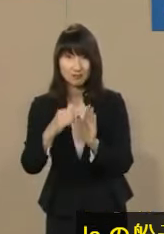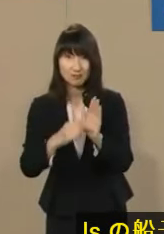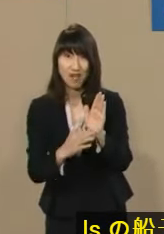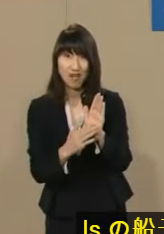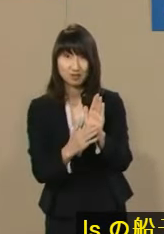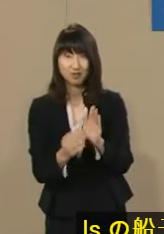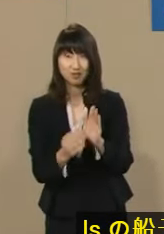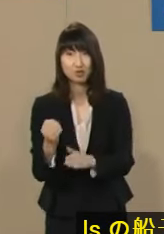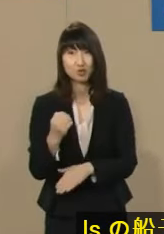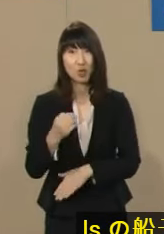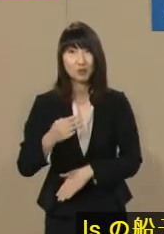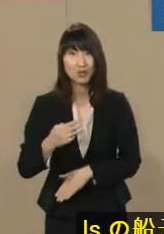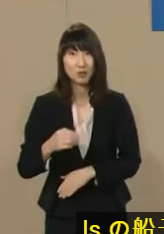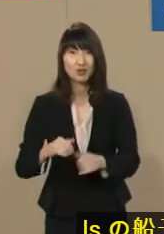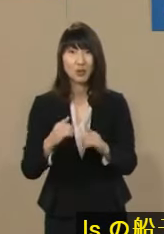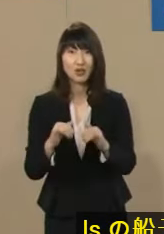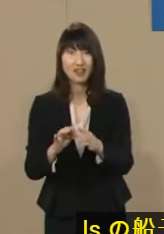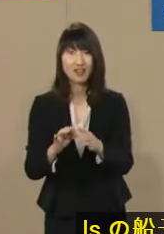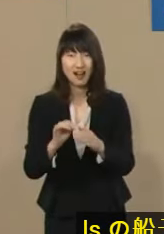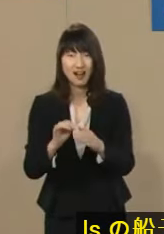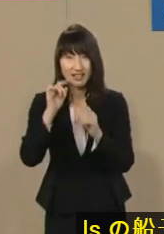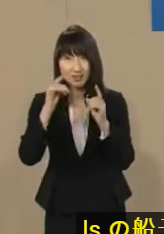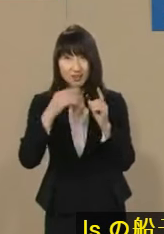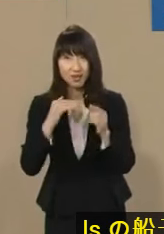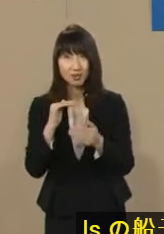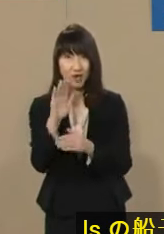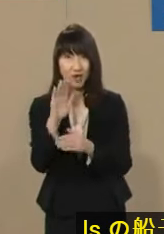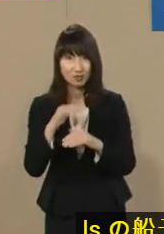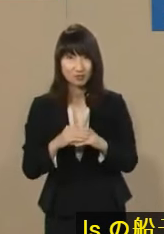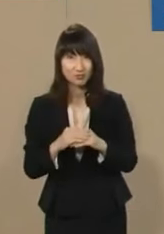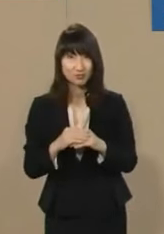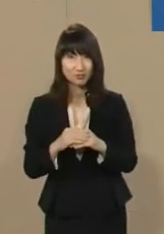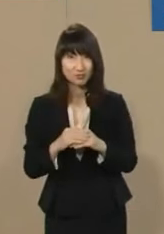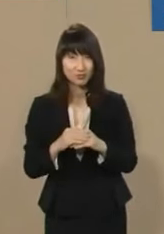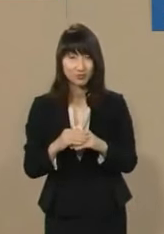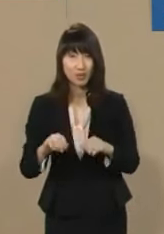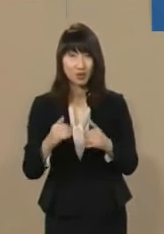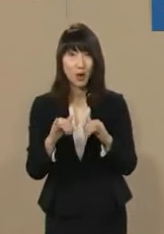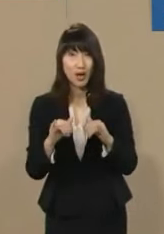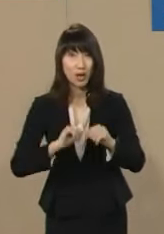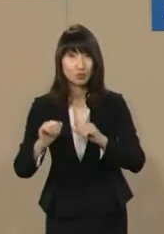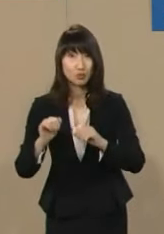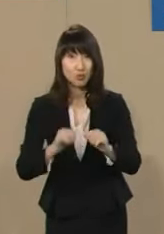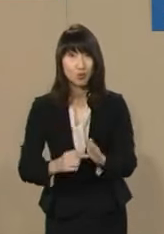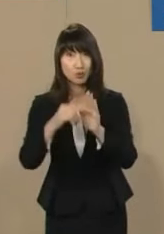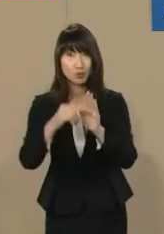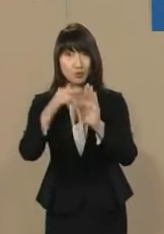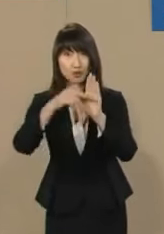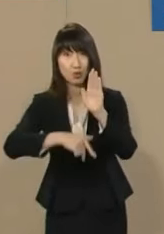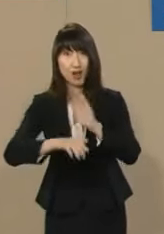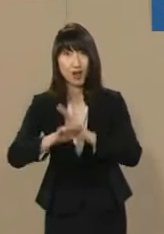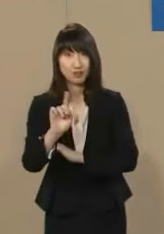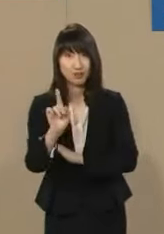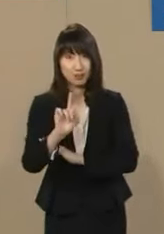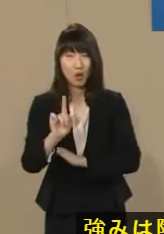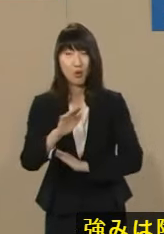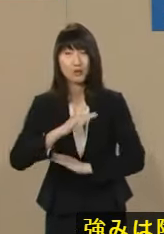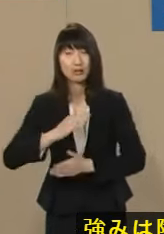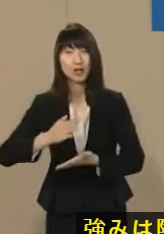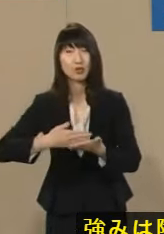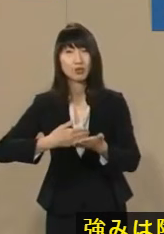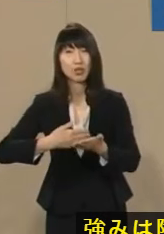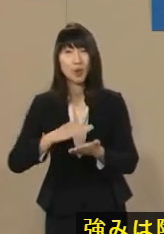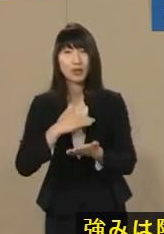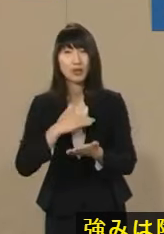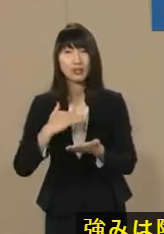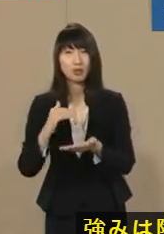ー、強みは障害者だから気づけることがある。障害者運動の有名なスローガン、私たち抜きで